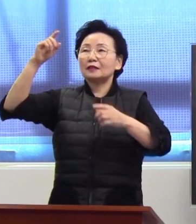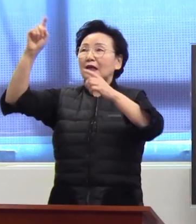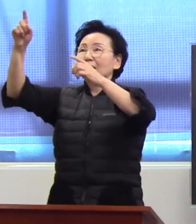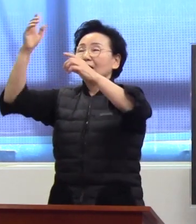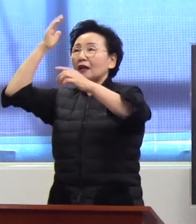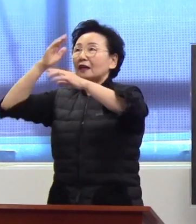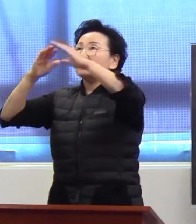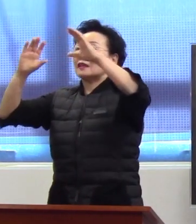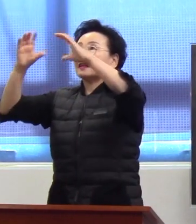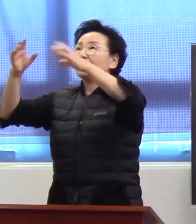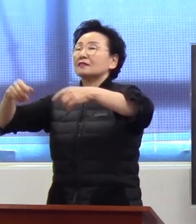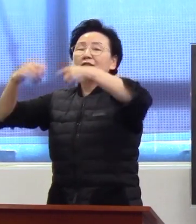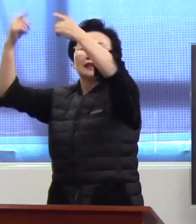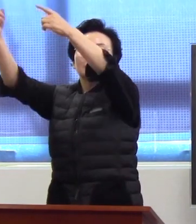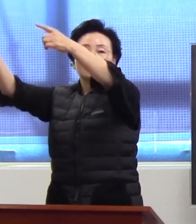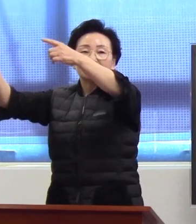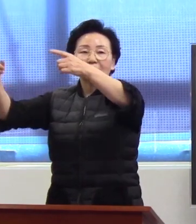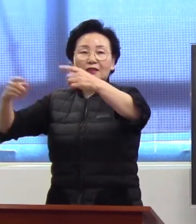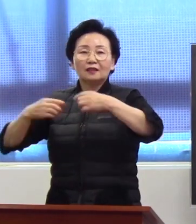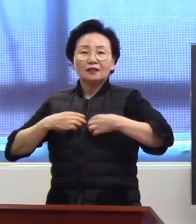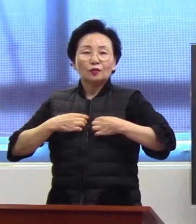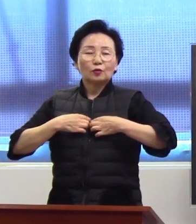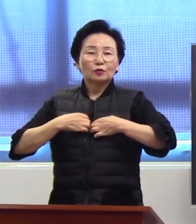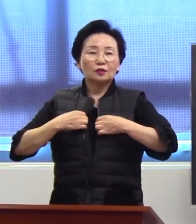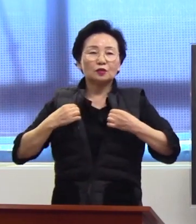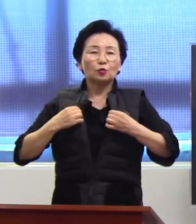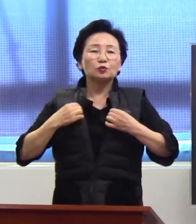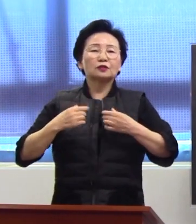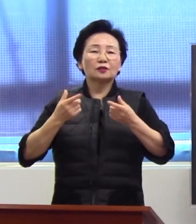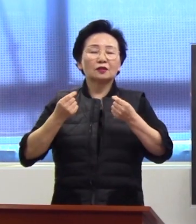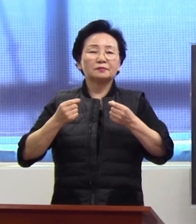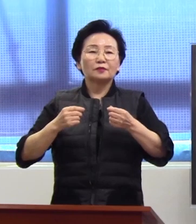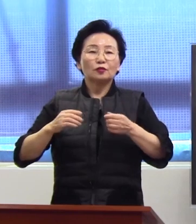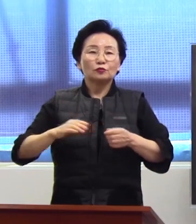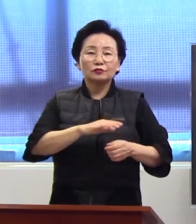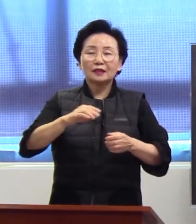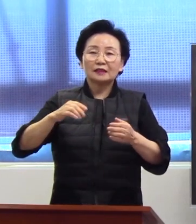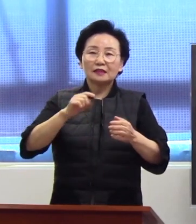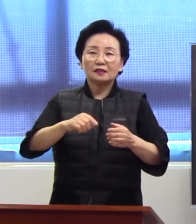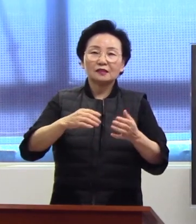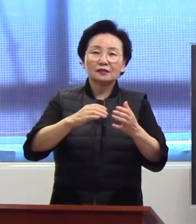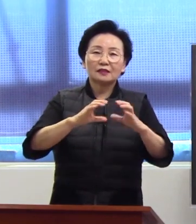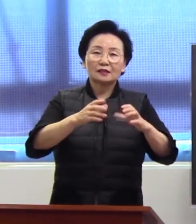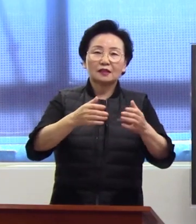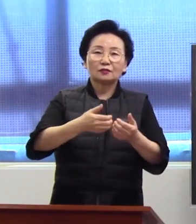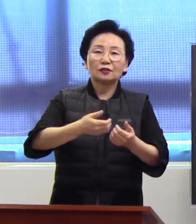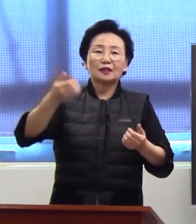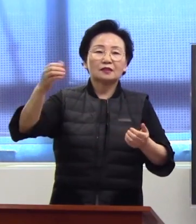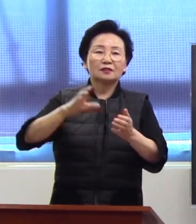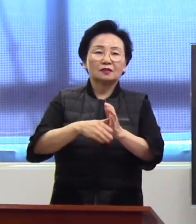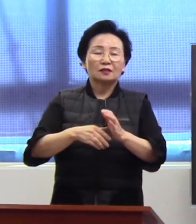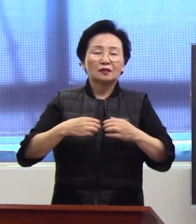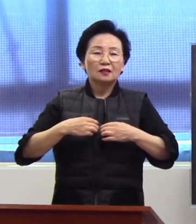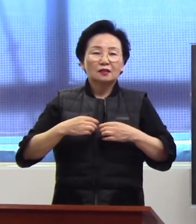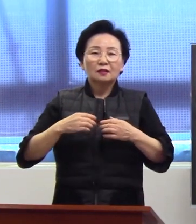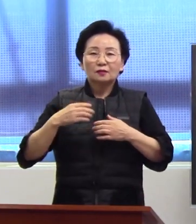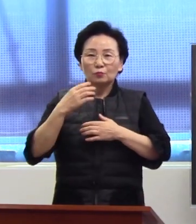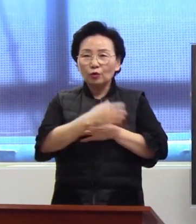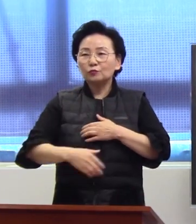영혼만 하늘나라 들어가는 거지. 이 옷처럼 우리가 이 세상 떠날 때는